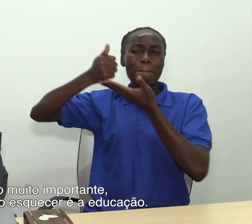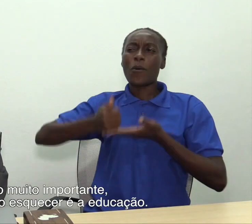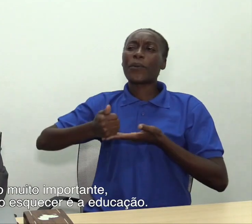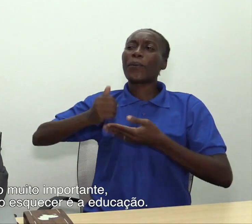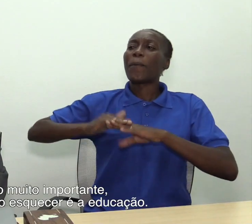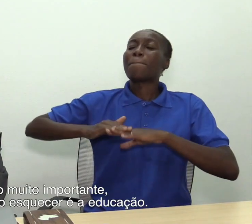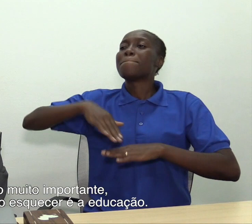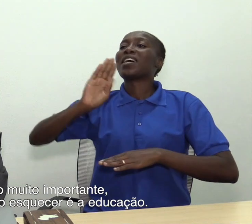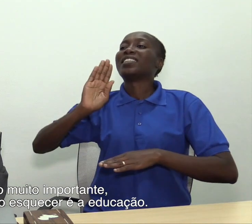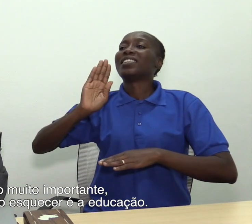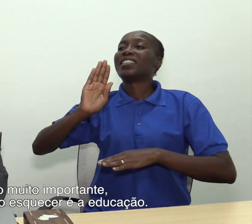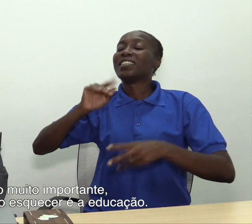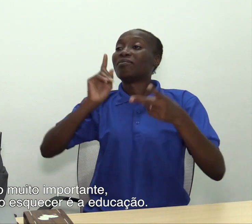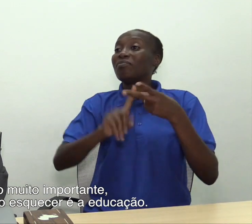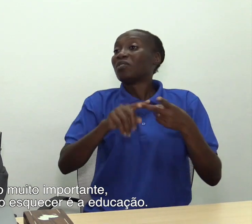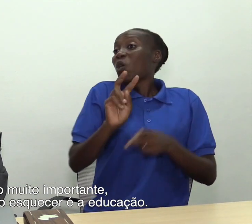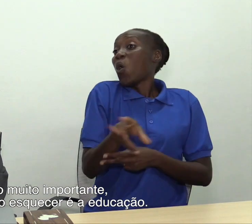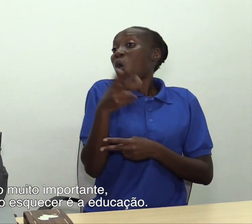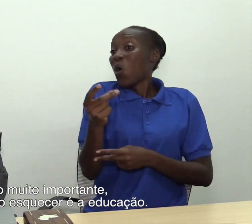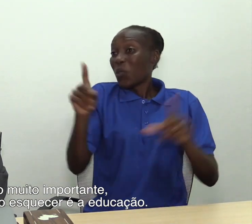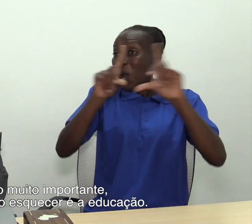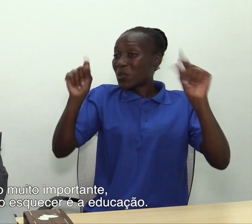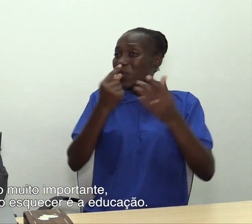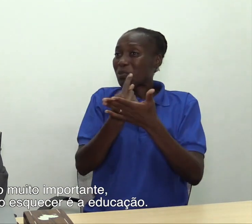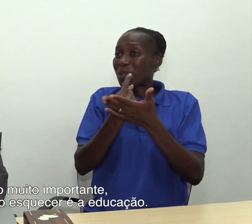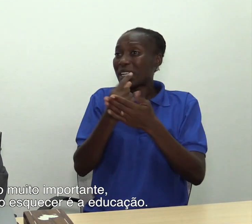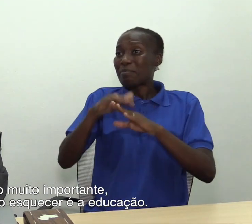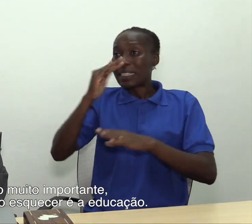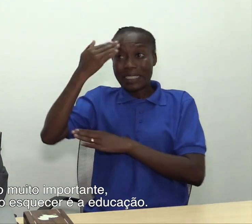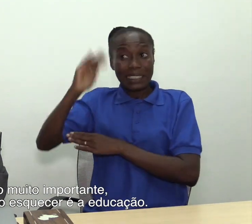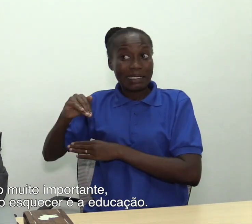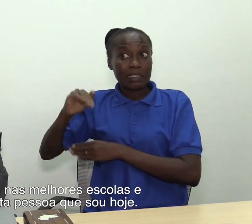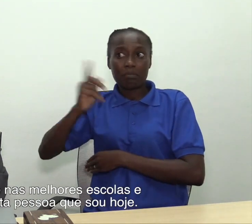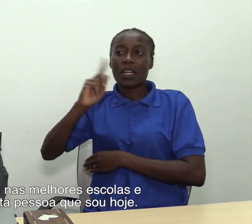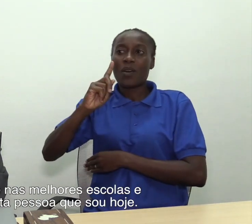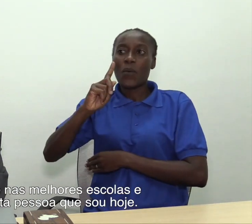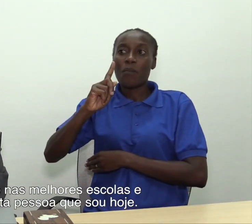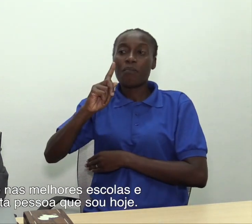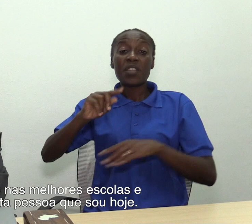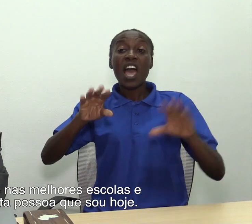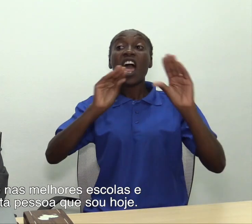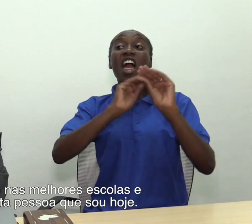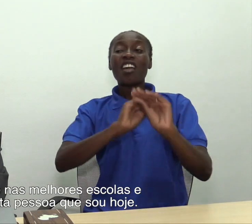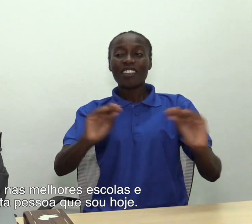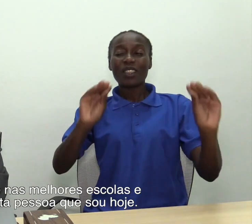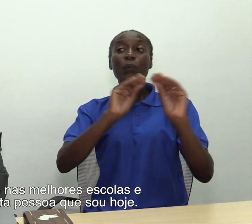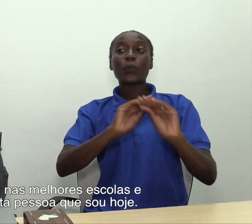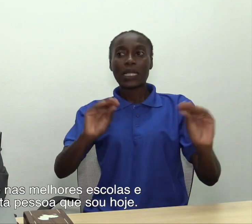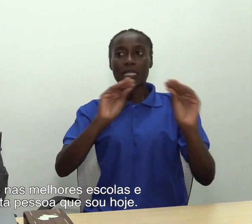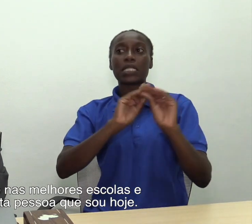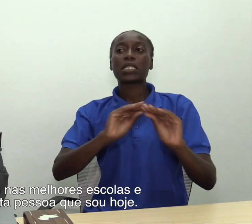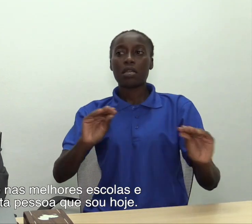Outro muito importante, que eu não posso deixar de esquecer, é a educação. Meter-me na escola